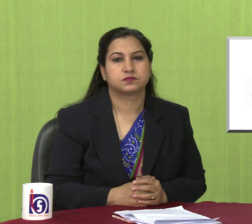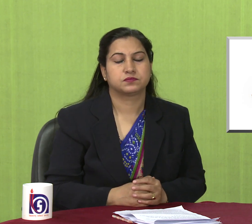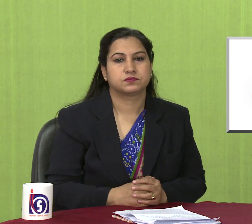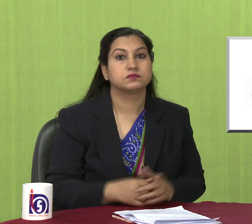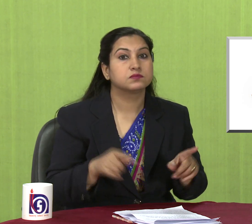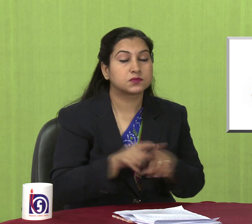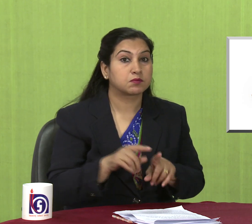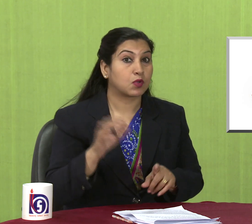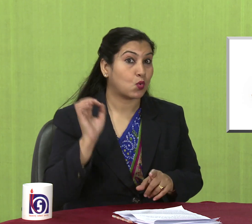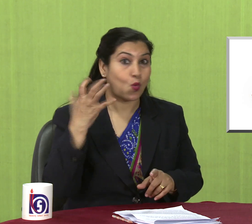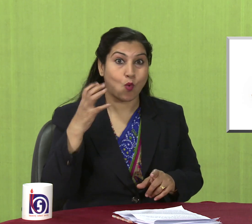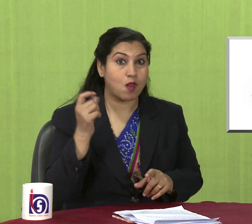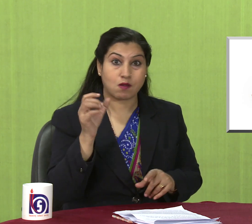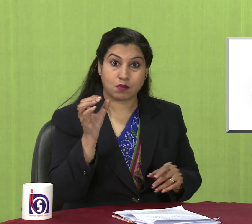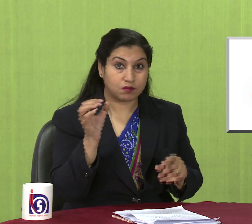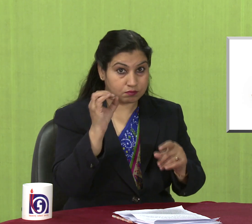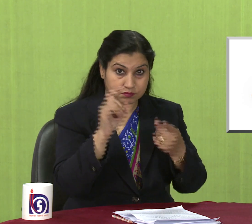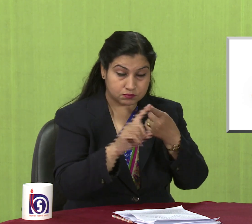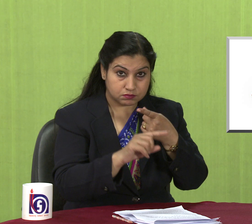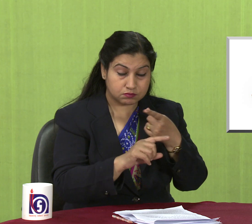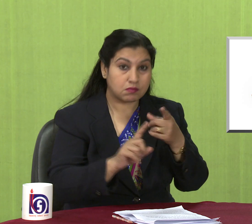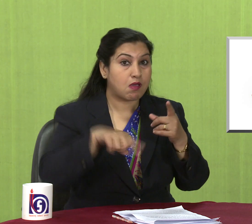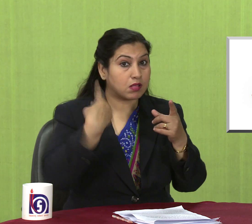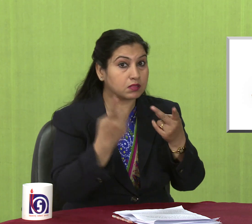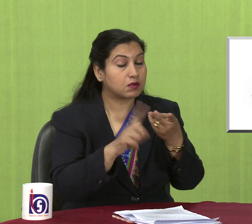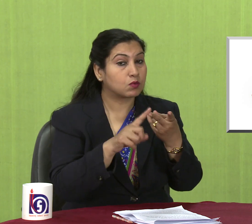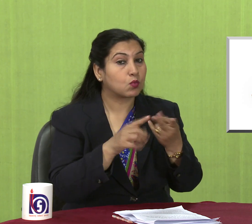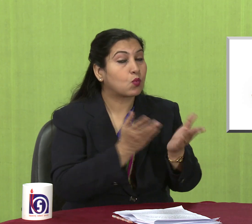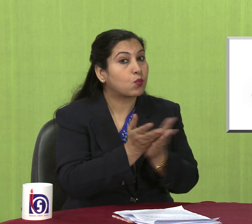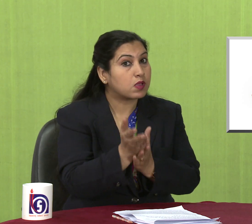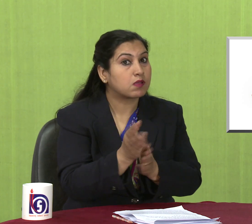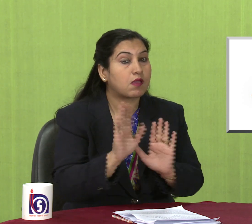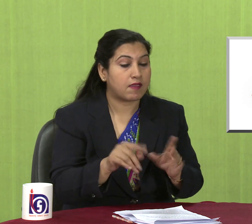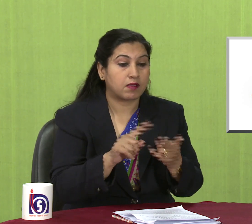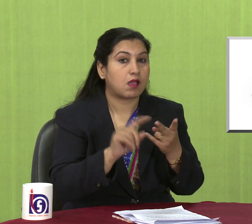सोने के अतिरिक्त कनक शब्द का एक और अर्थ भी है।